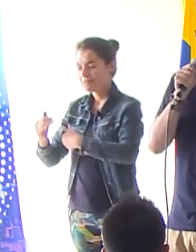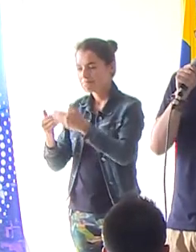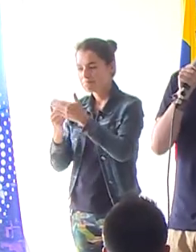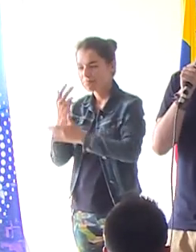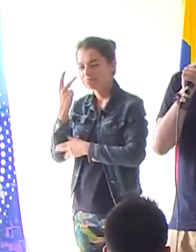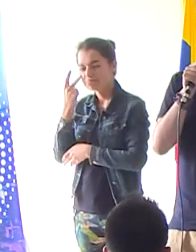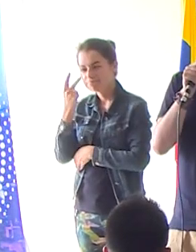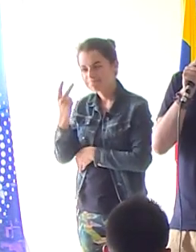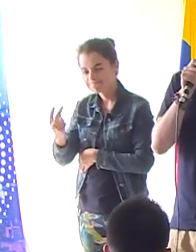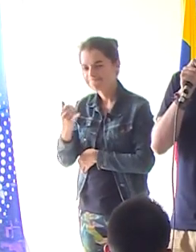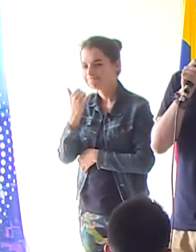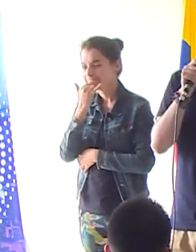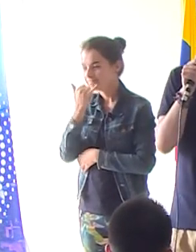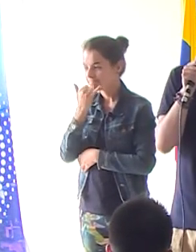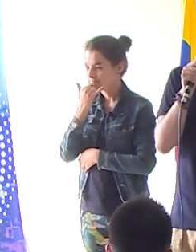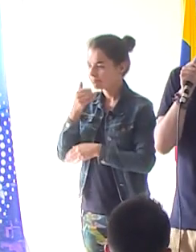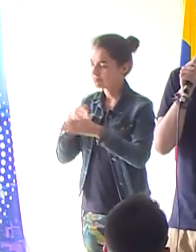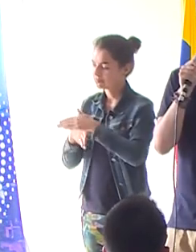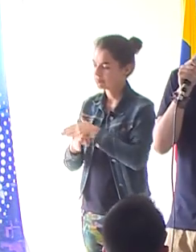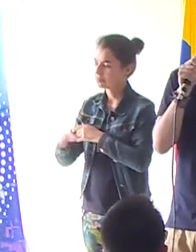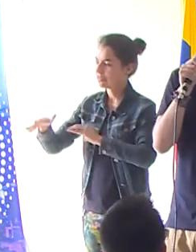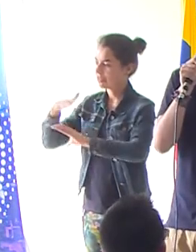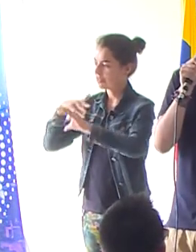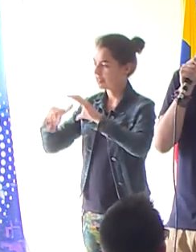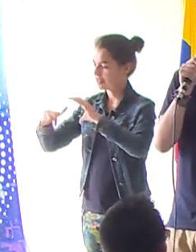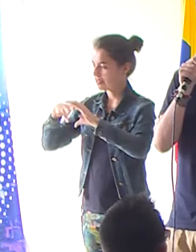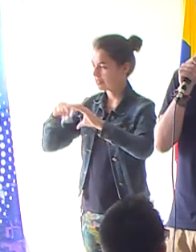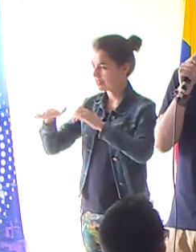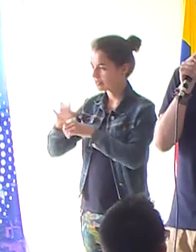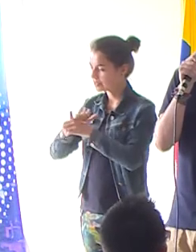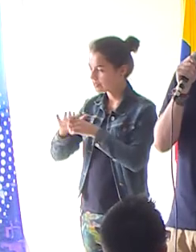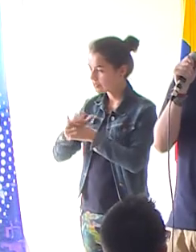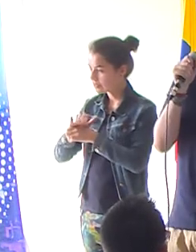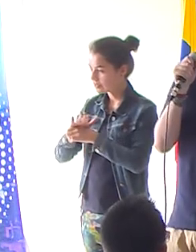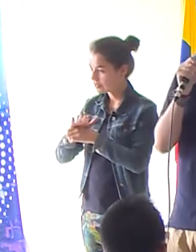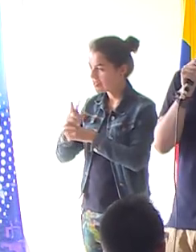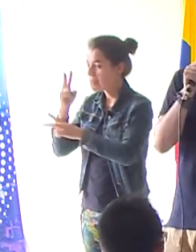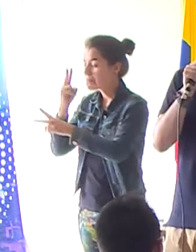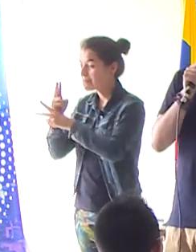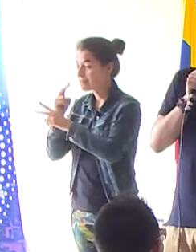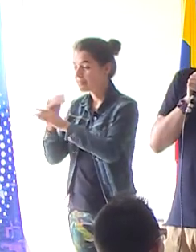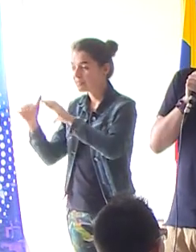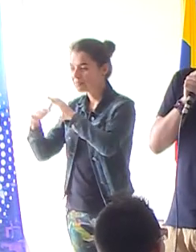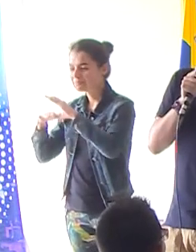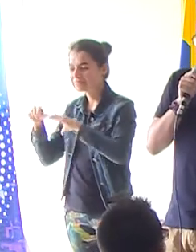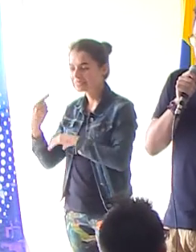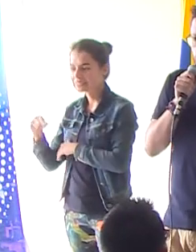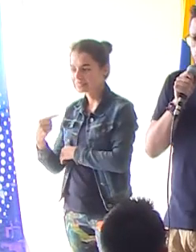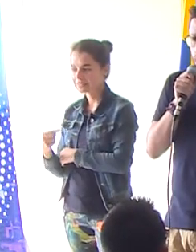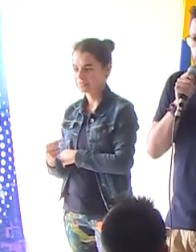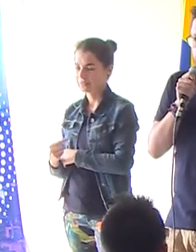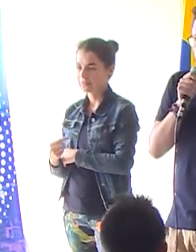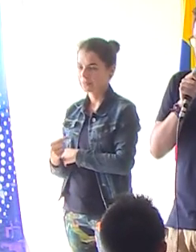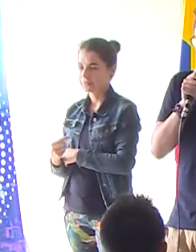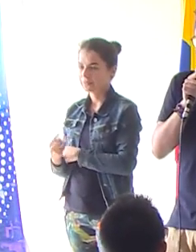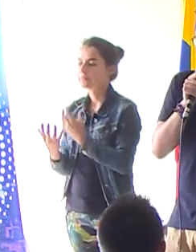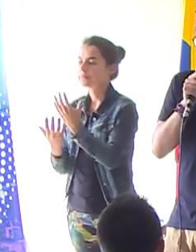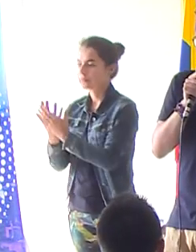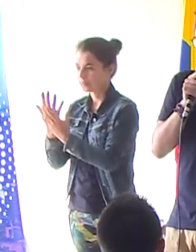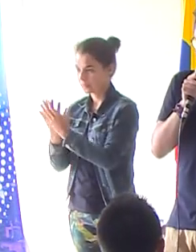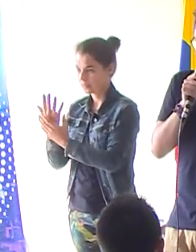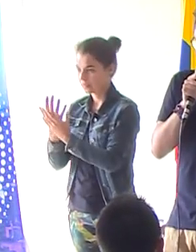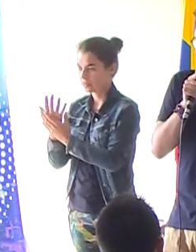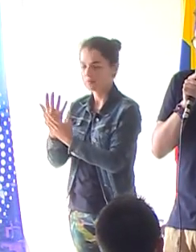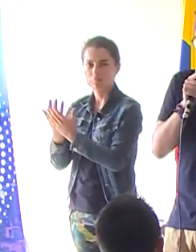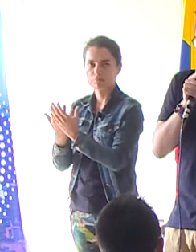detalladamente lo que implica la cuestión ambiental y lo que implica un riesgo ambiental muy recomendado leer a